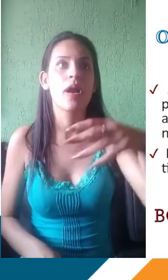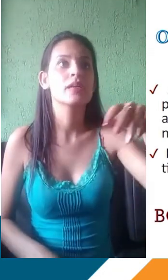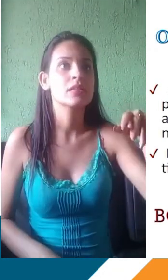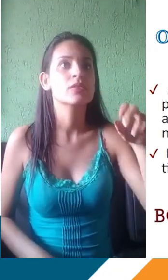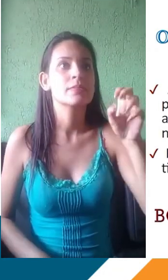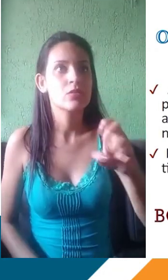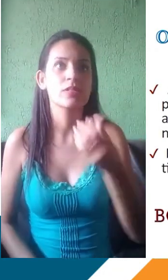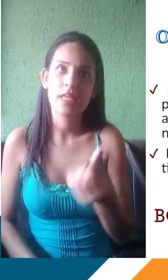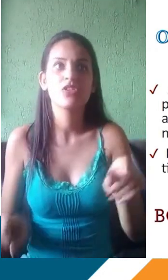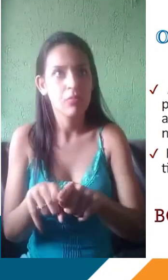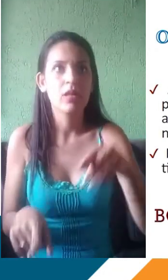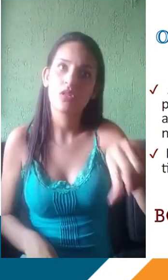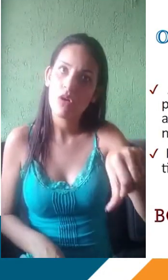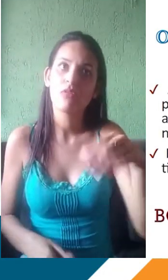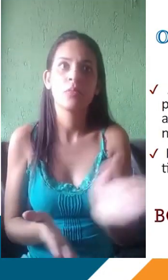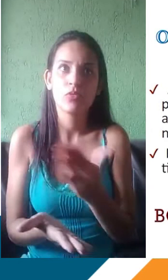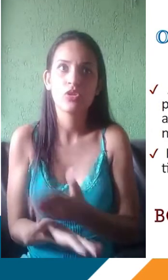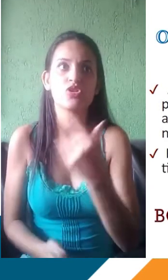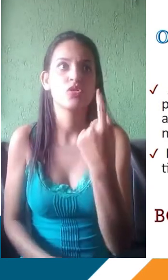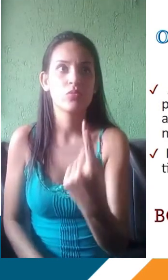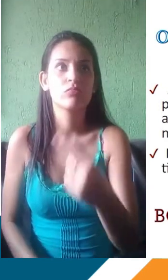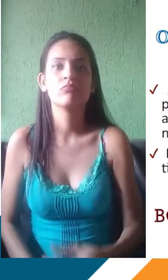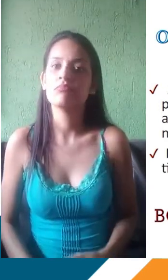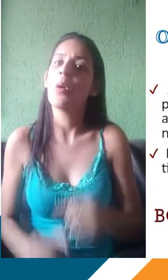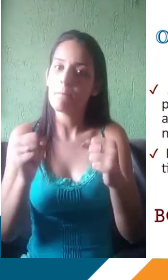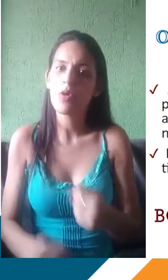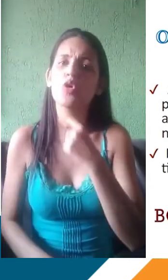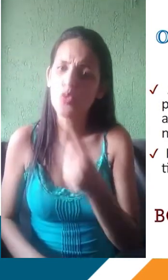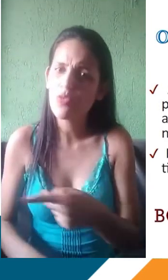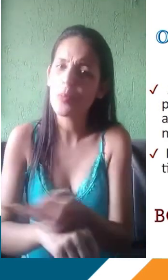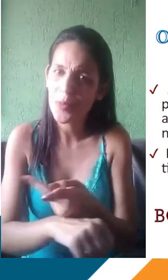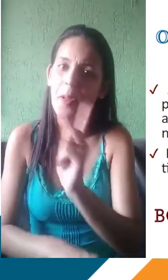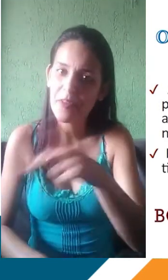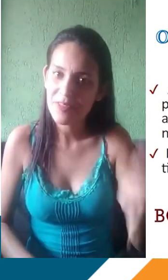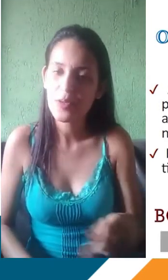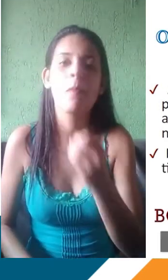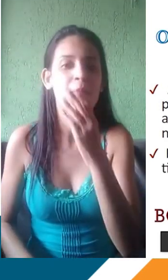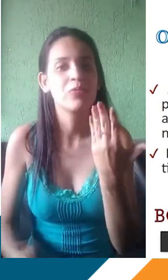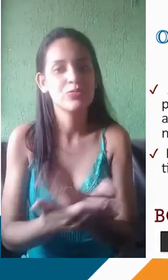e tire suas dúvidas com o mediador do seu polo. Bons estudos e boa prática!